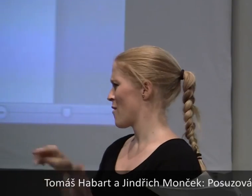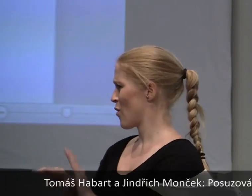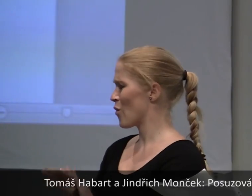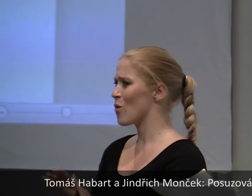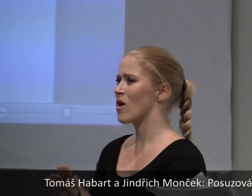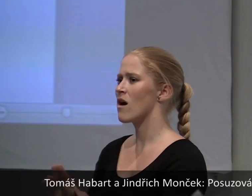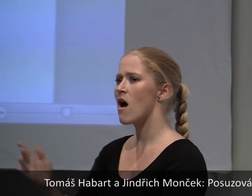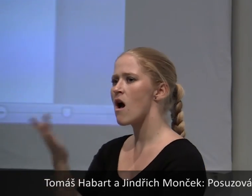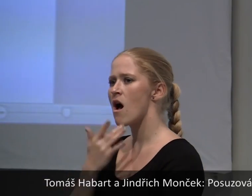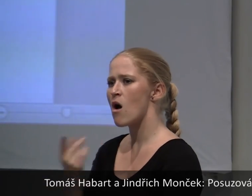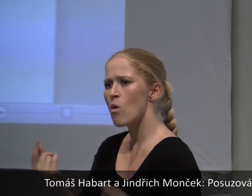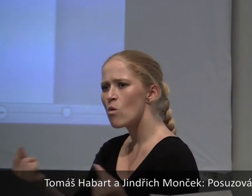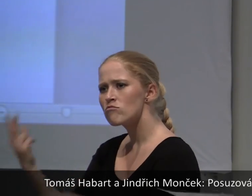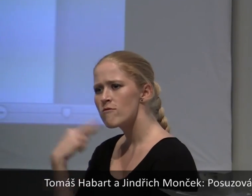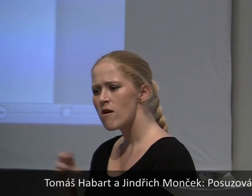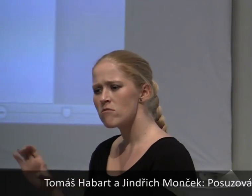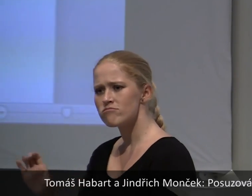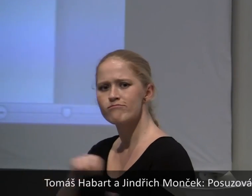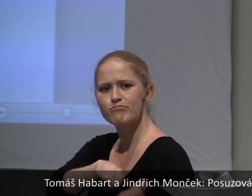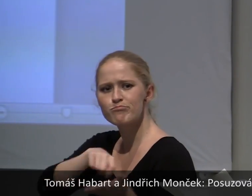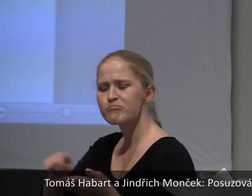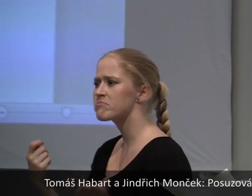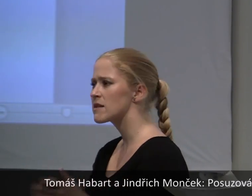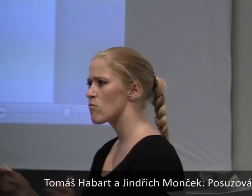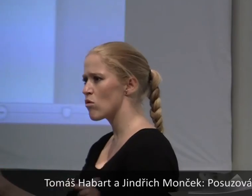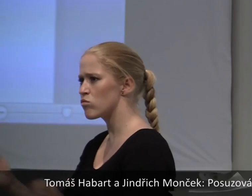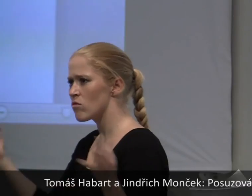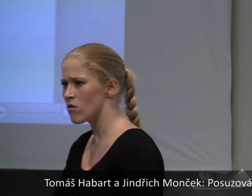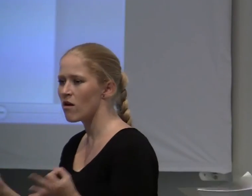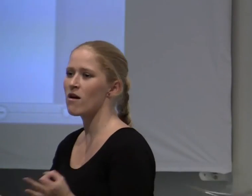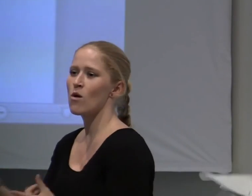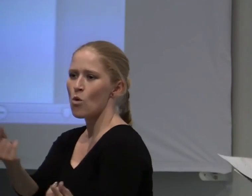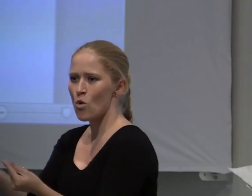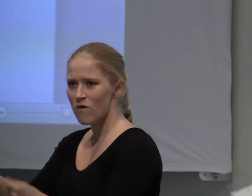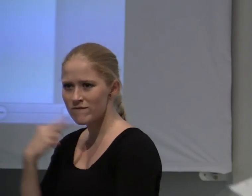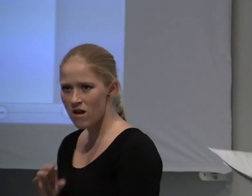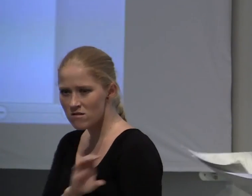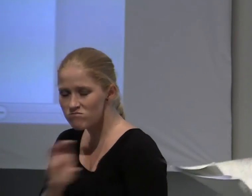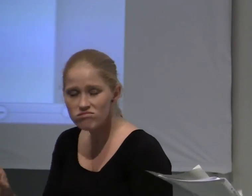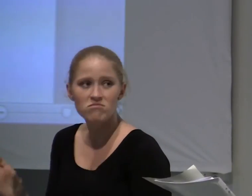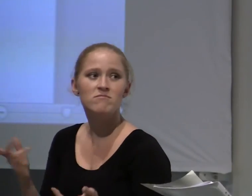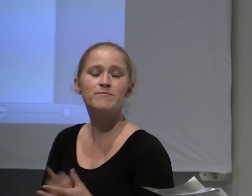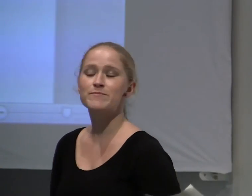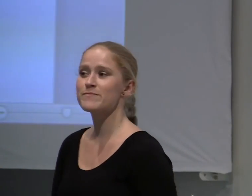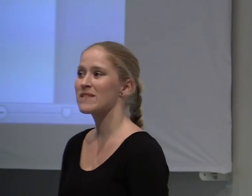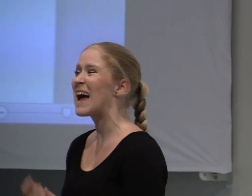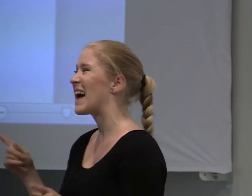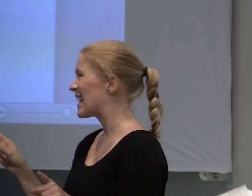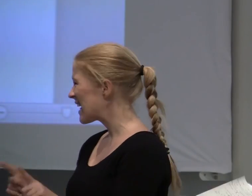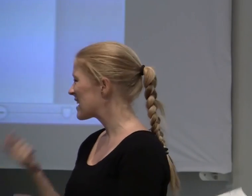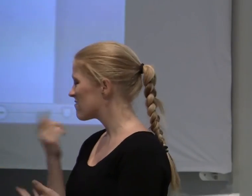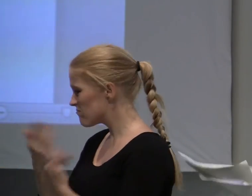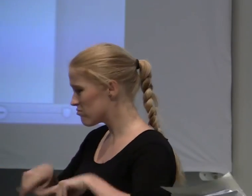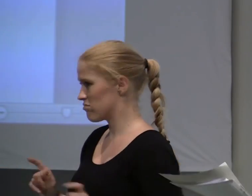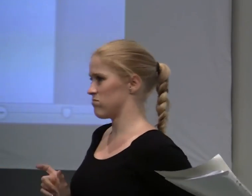jak financovat na opatření a jak to i udělat, aby do školy, nebo se to obecně nezneužívalo, aby